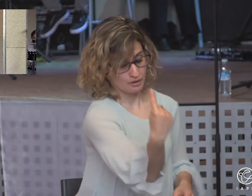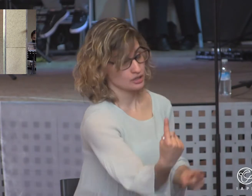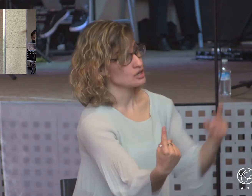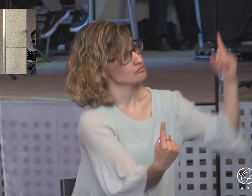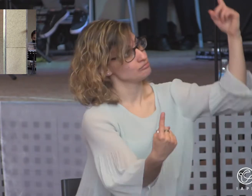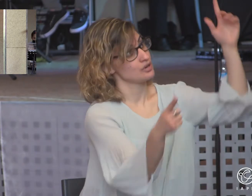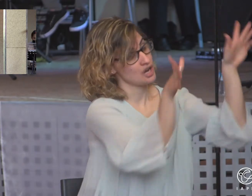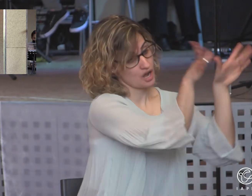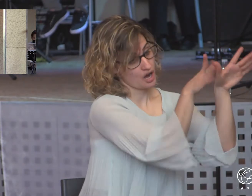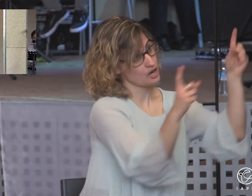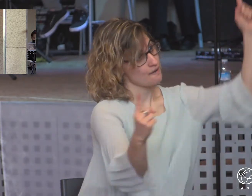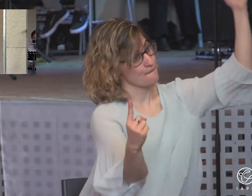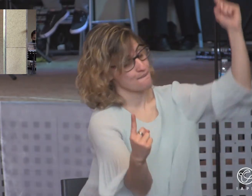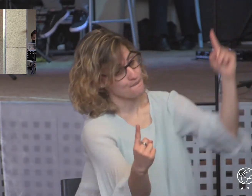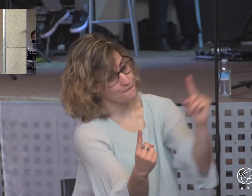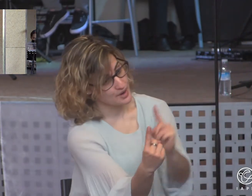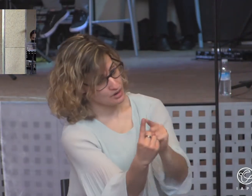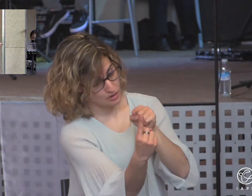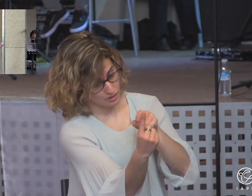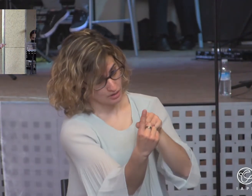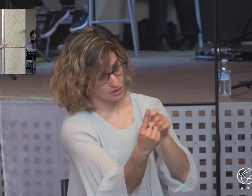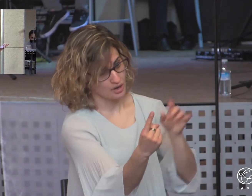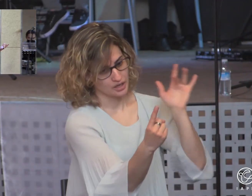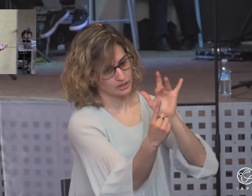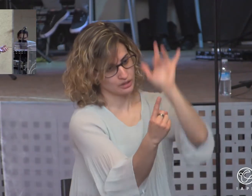Porque la gente que estaba allí estaba enferma.